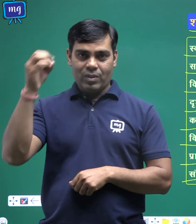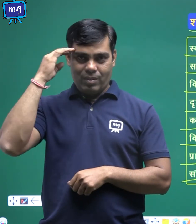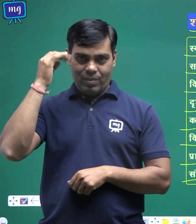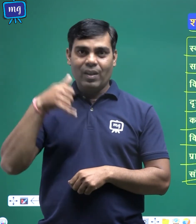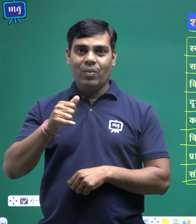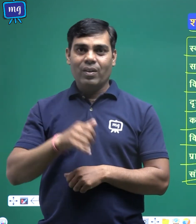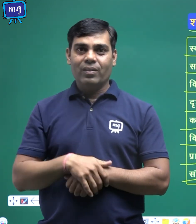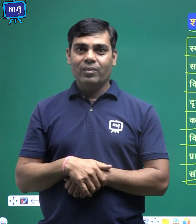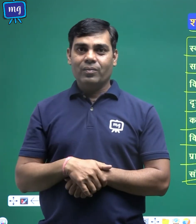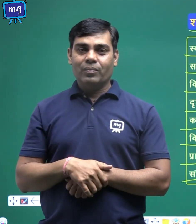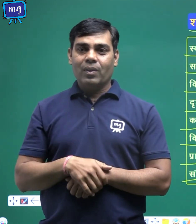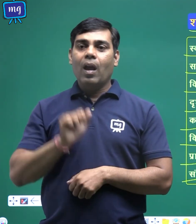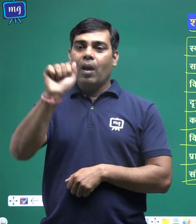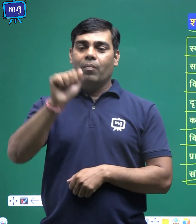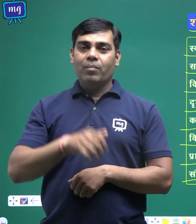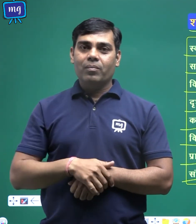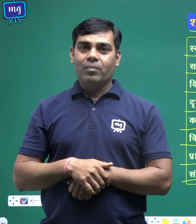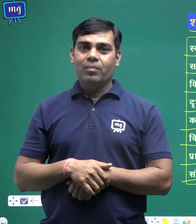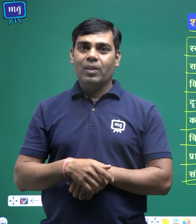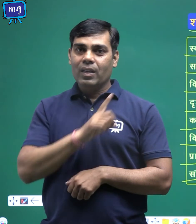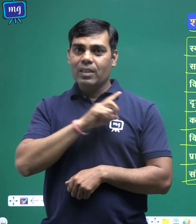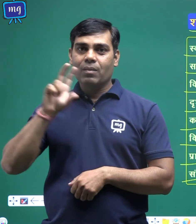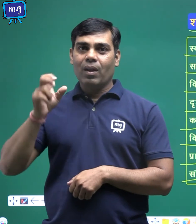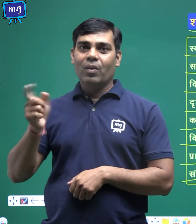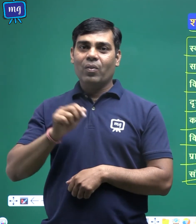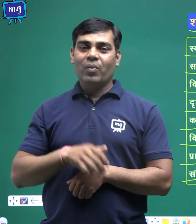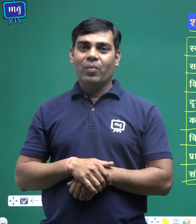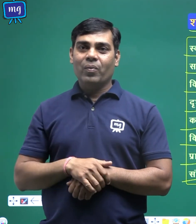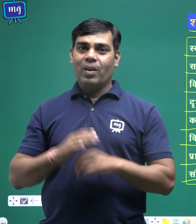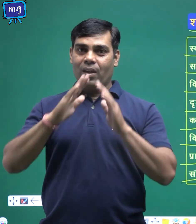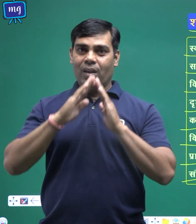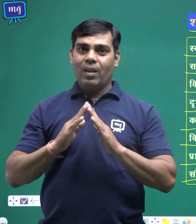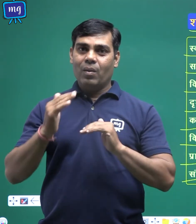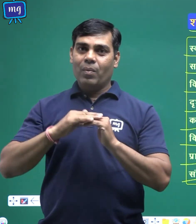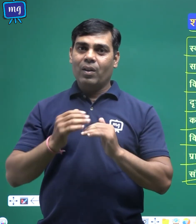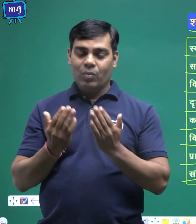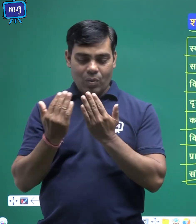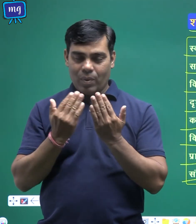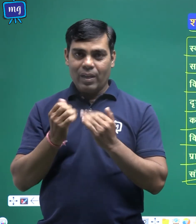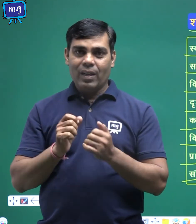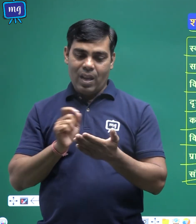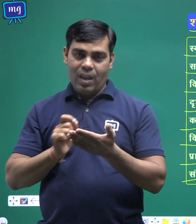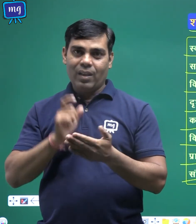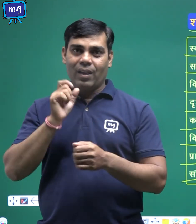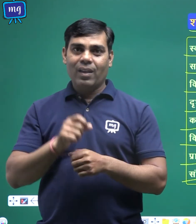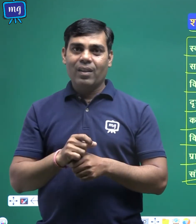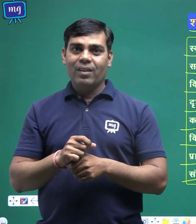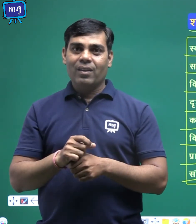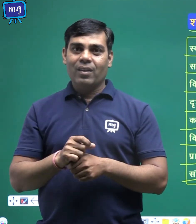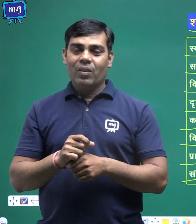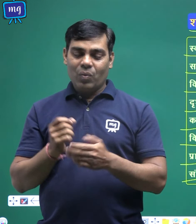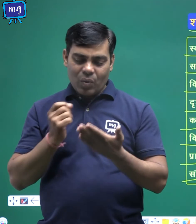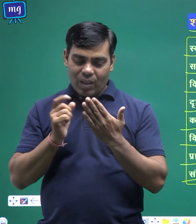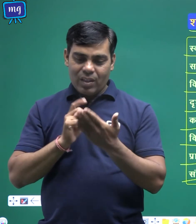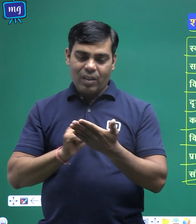होगा। आप इस पाठ को घर पर पढ़ें, लिखें,